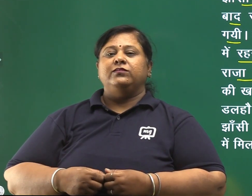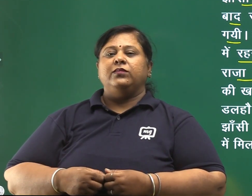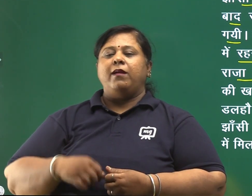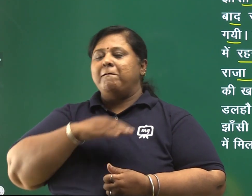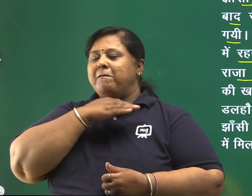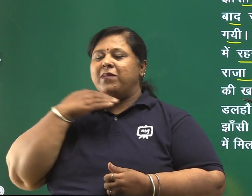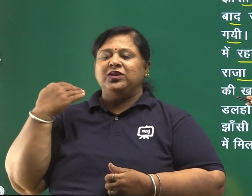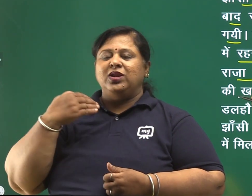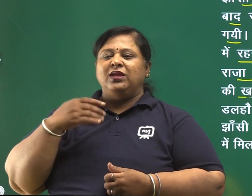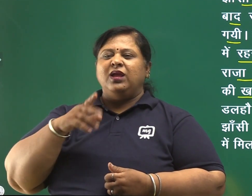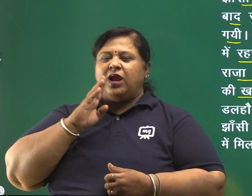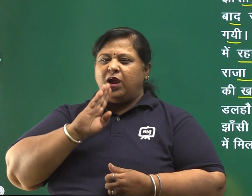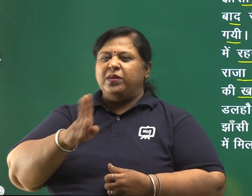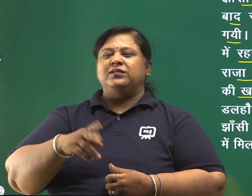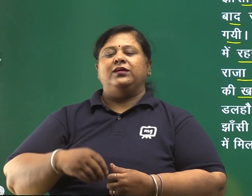मर जाने की खबर से